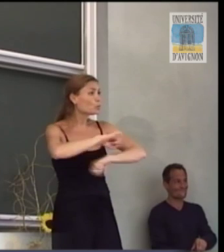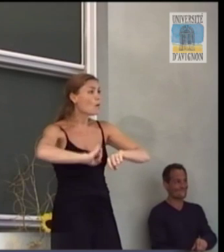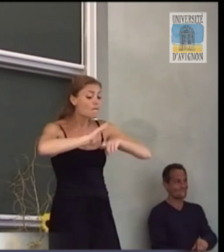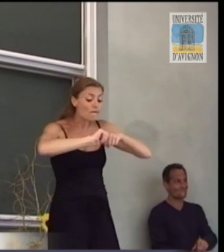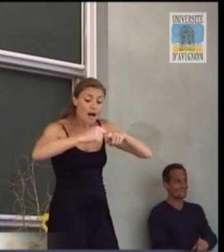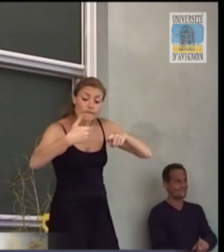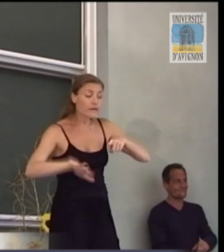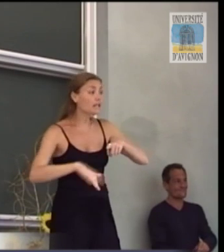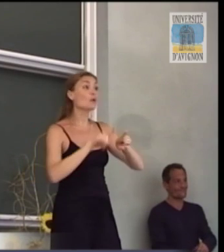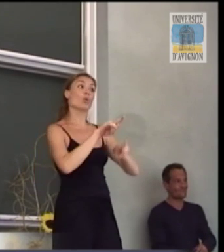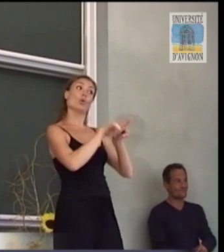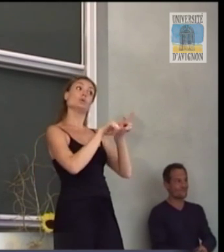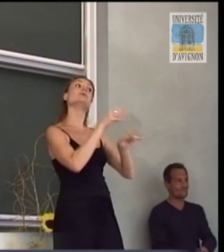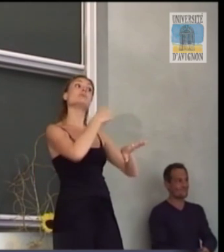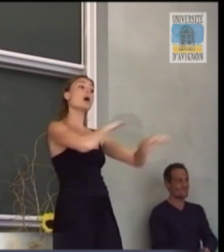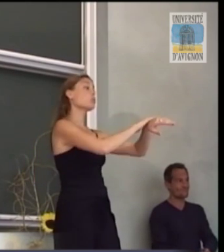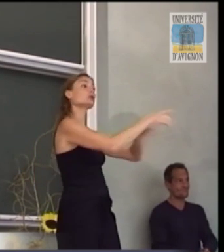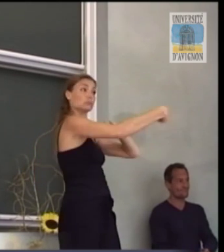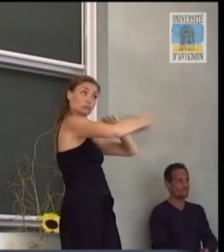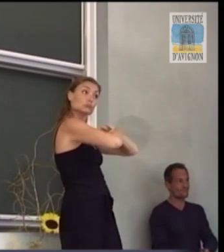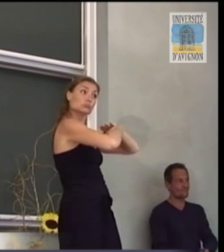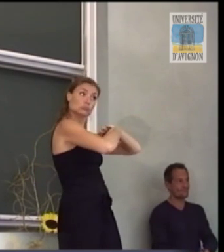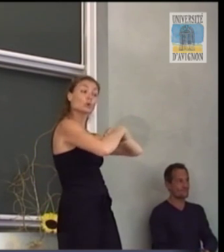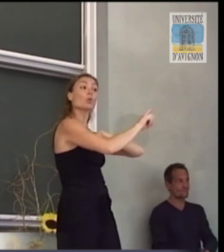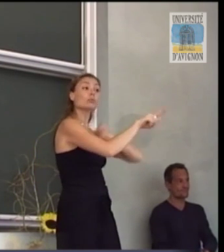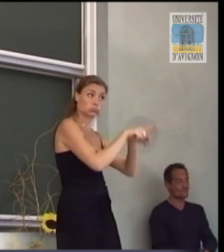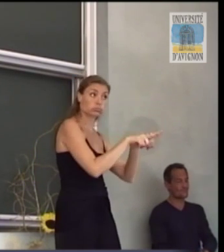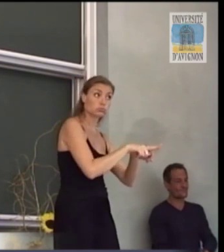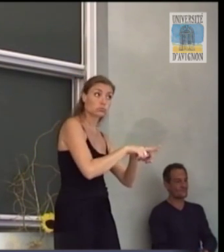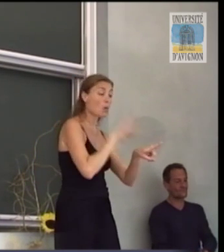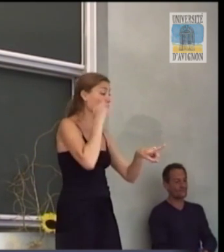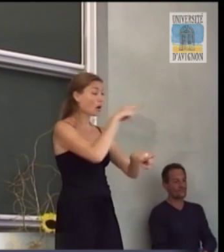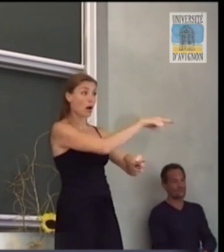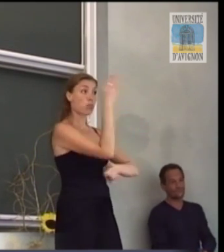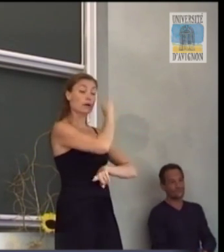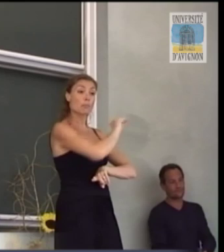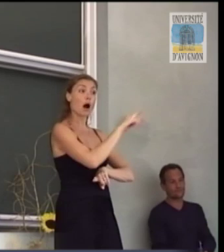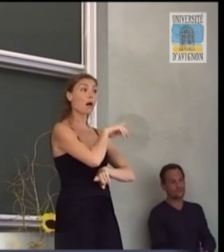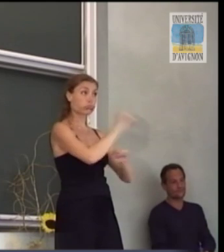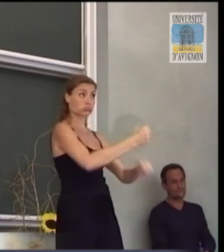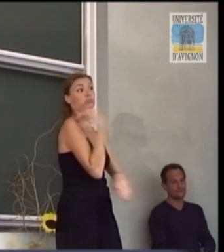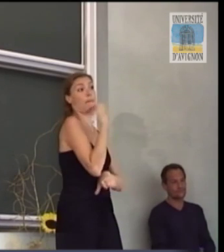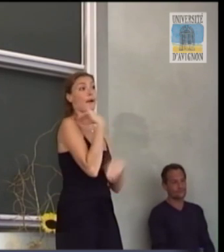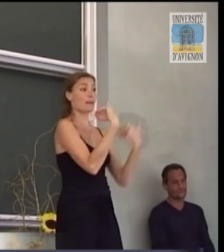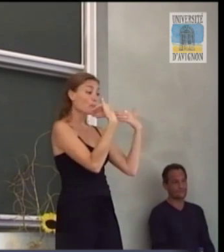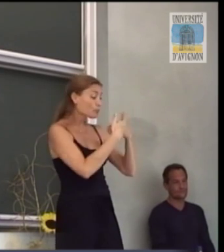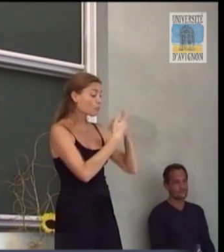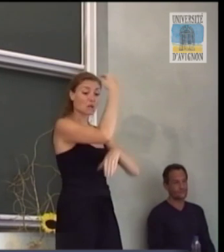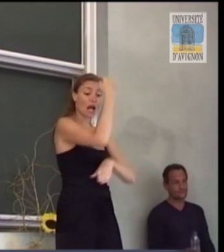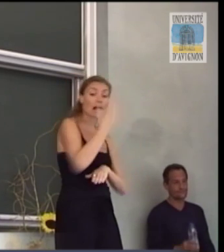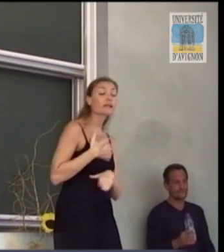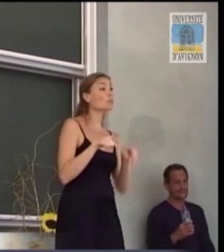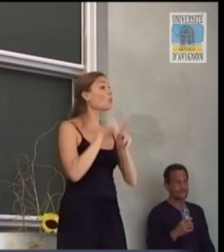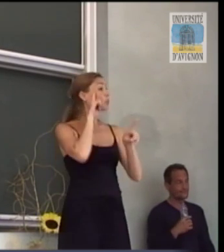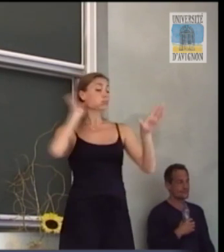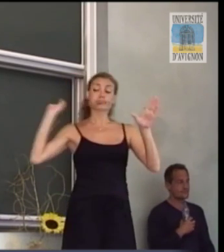aux moyens qu'ils nous ont donnés pour réaliser des choses, et je pense que c'est ça aussi en France qu'on doit apprendre, c'est à faire le bilan des